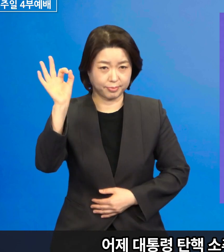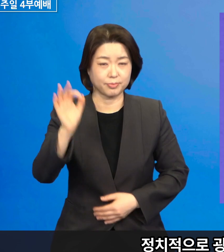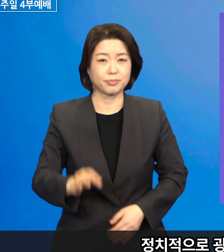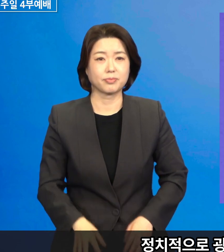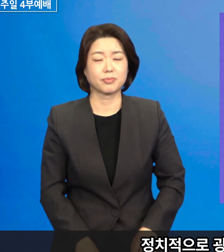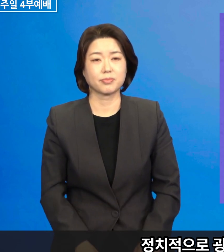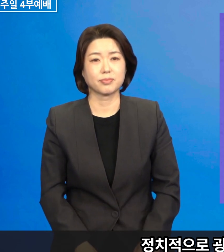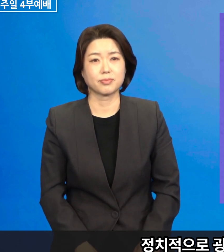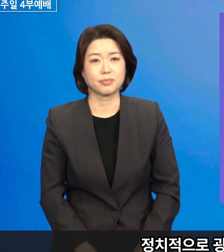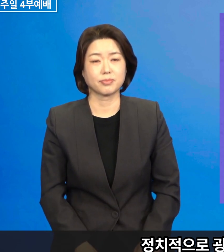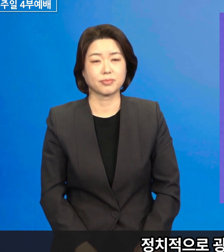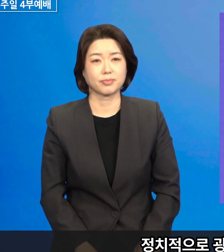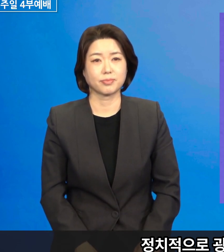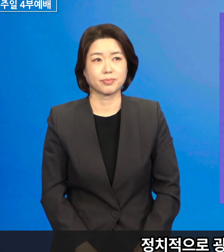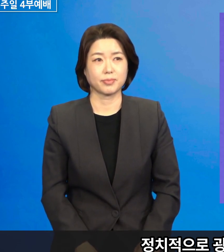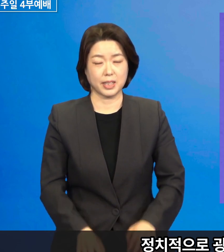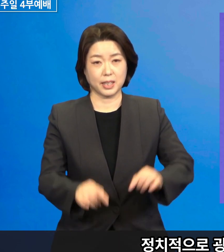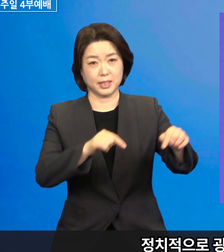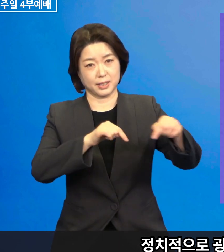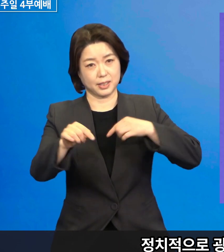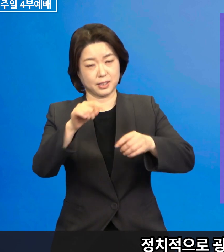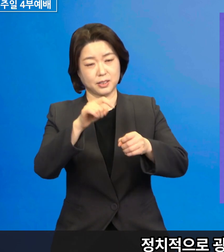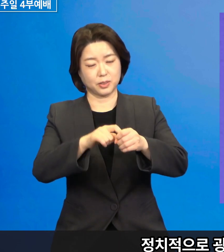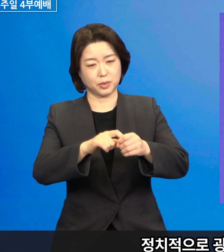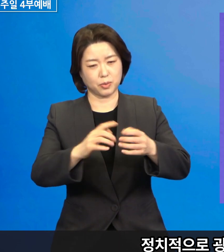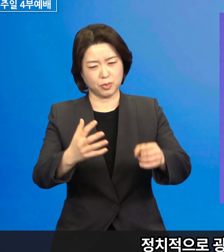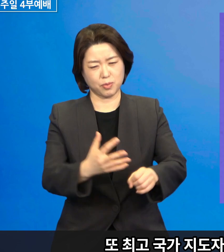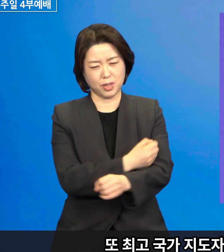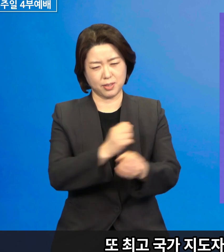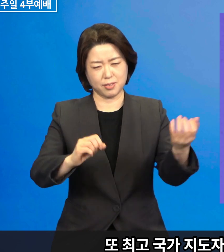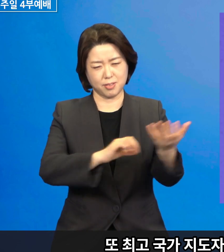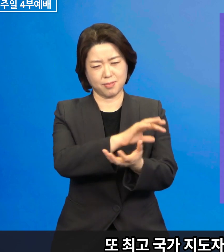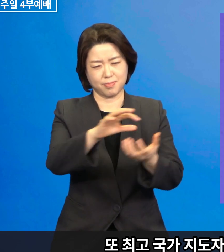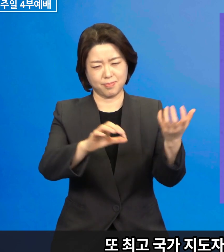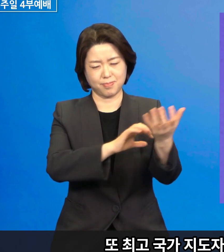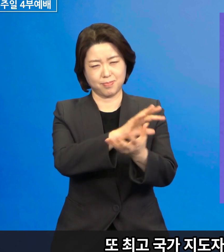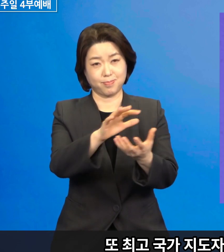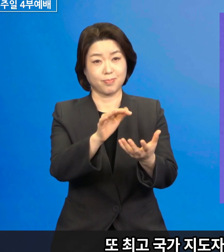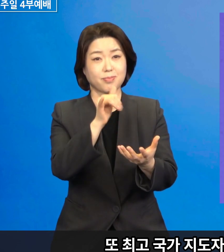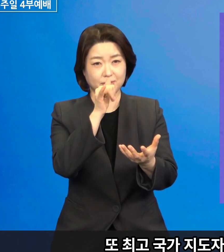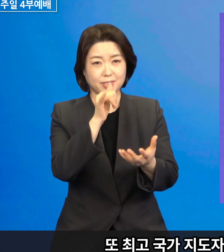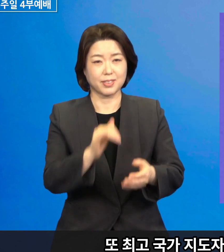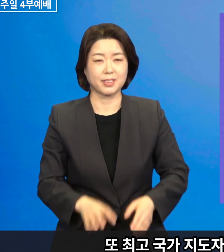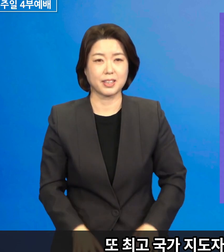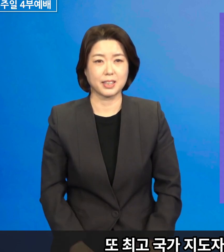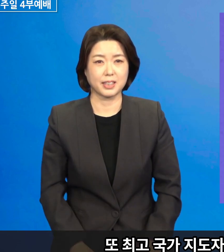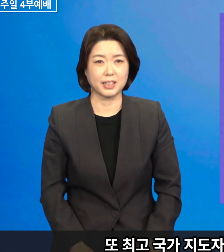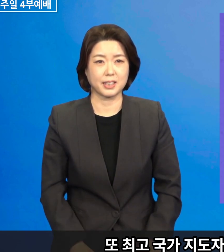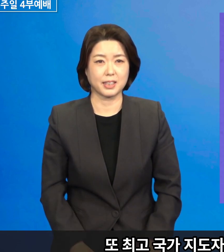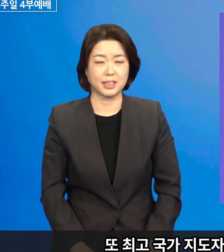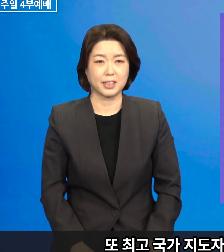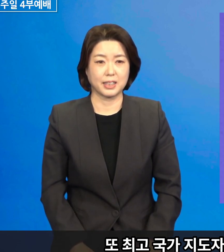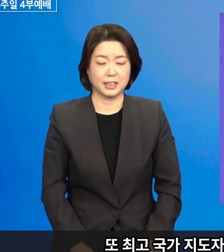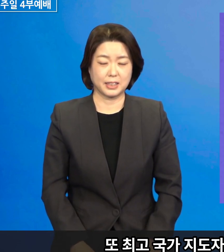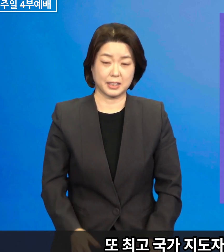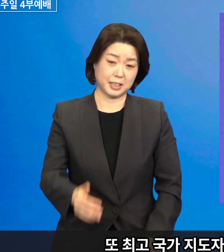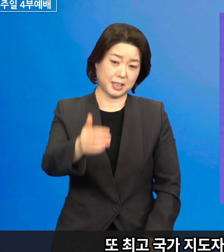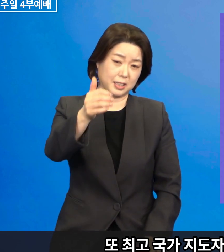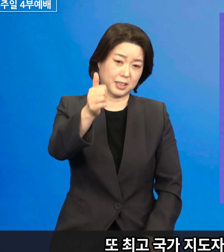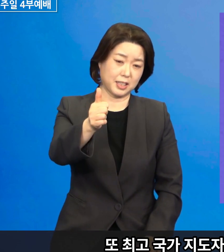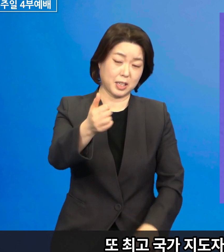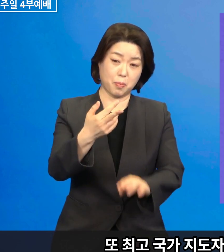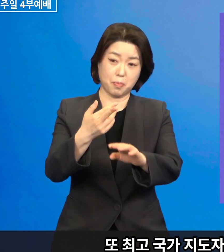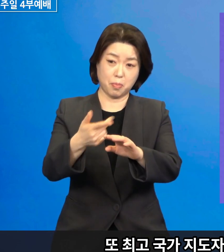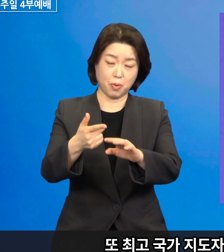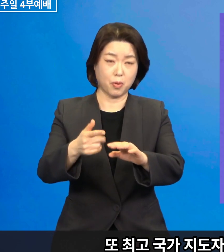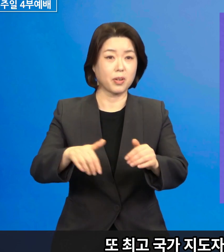가결되었습니다. 정치적으로 굉장히 혼란스럽고 또 제거 국가 지도자의 부재인 상황 속에서